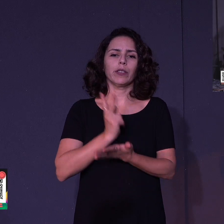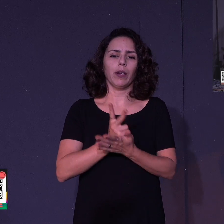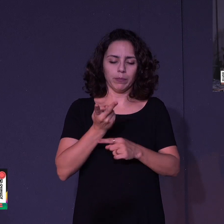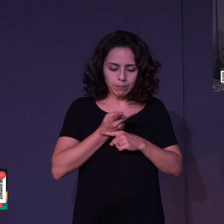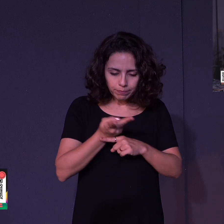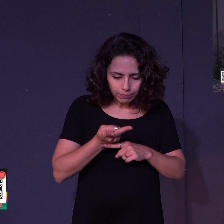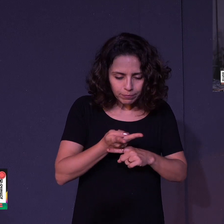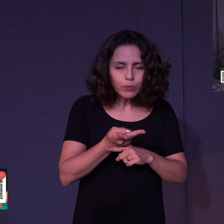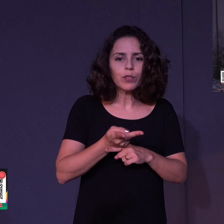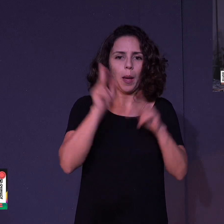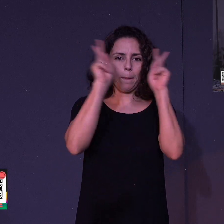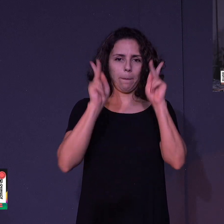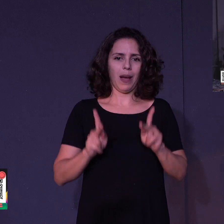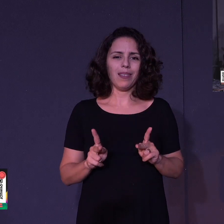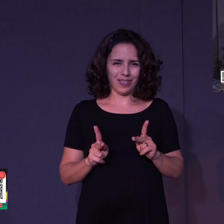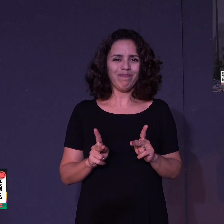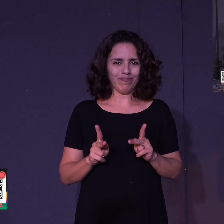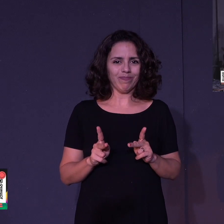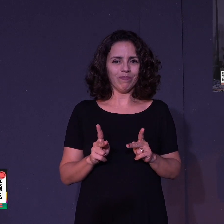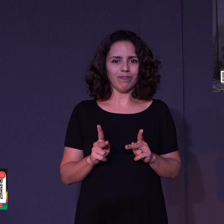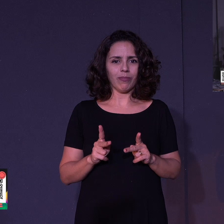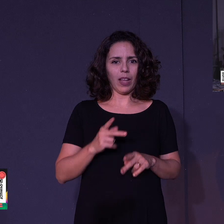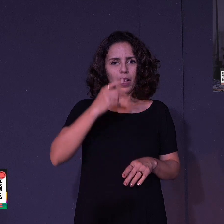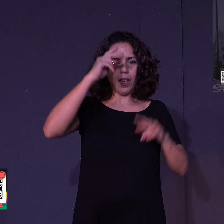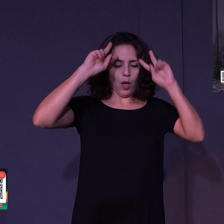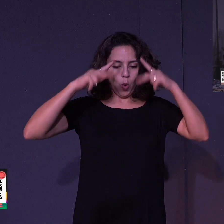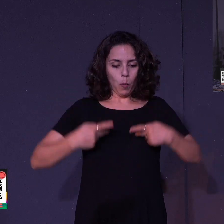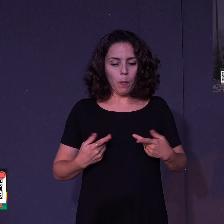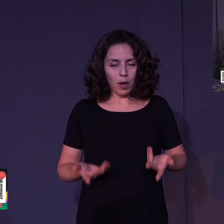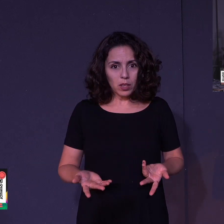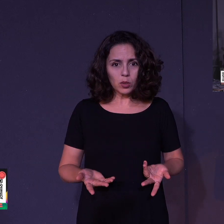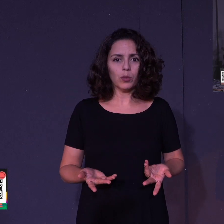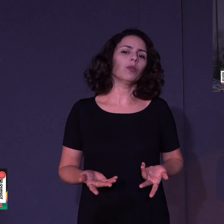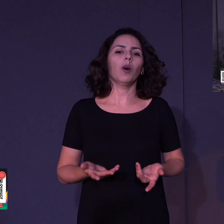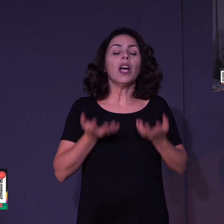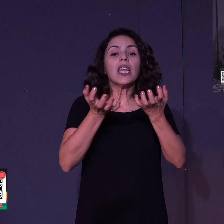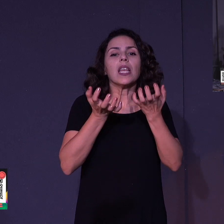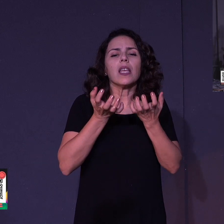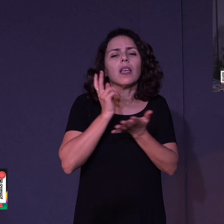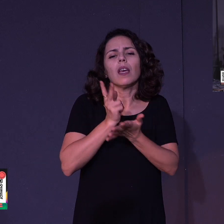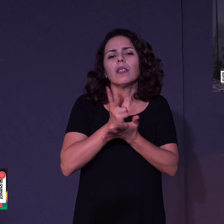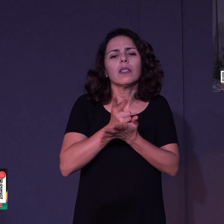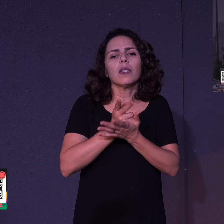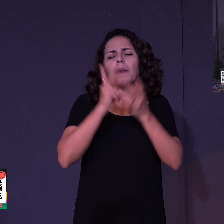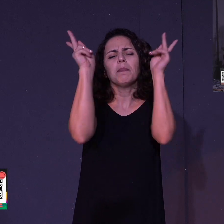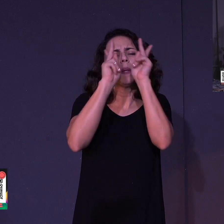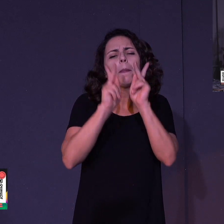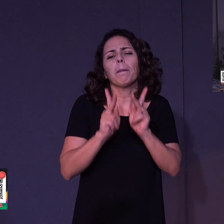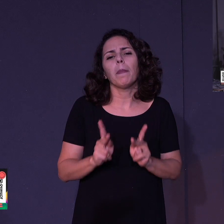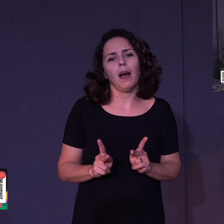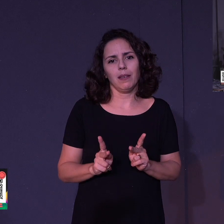vazio existencial do ser humano, que só pode ser preenchido por Deus, nos leva a buscar satisfação e plenitude sobre a